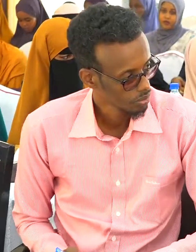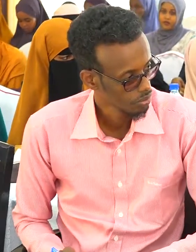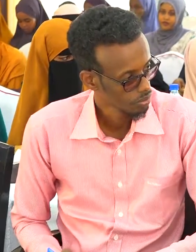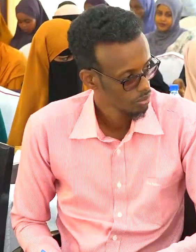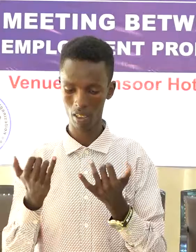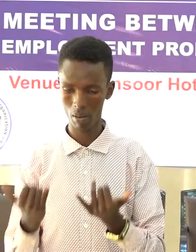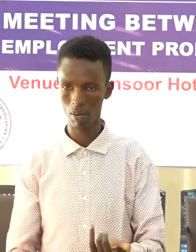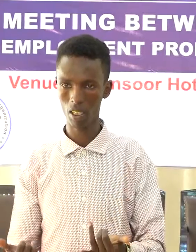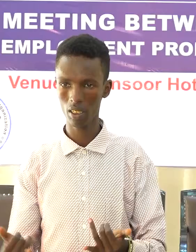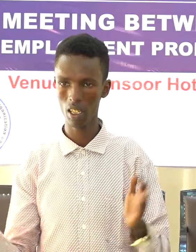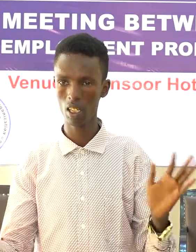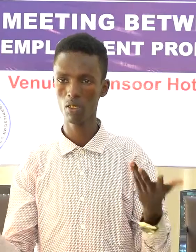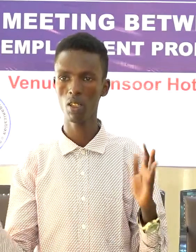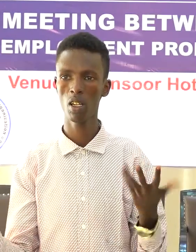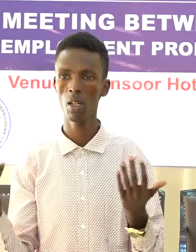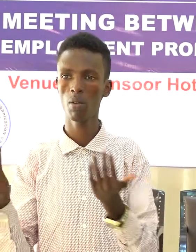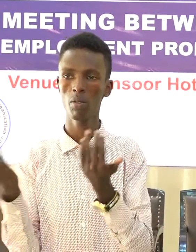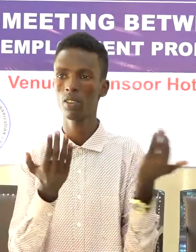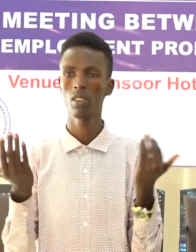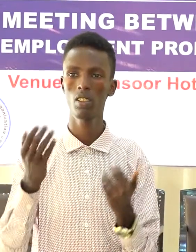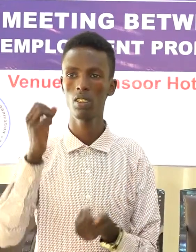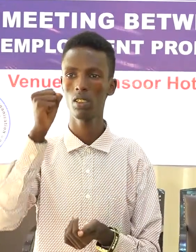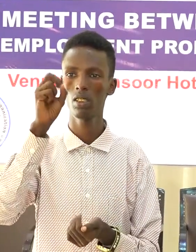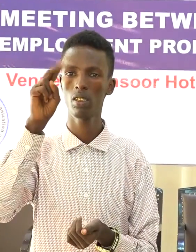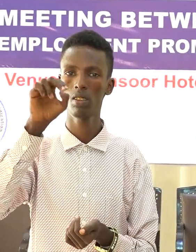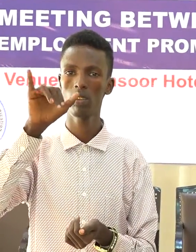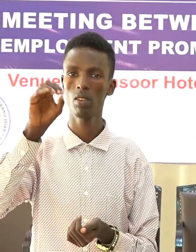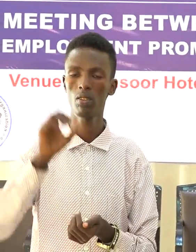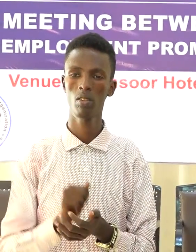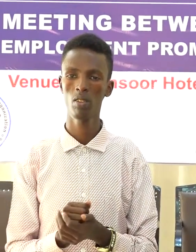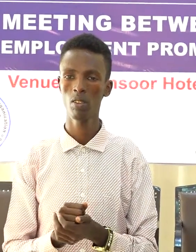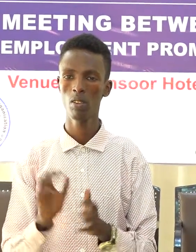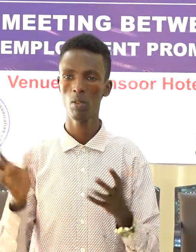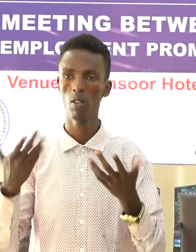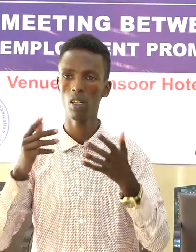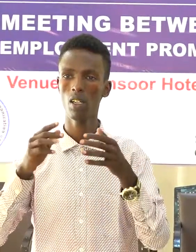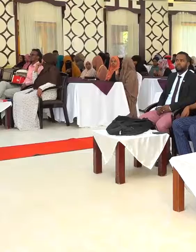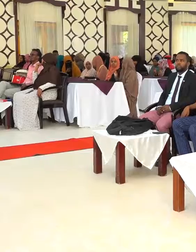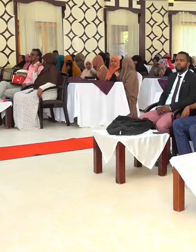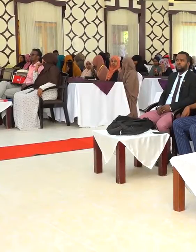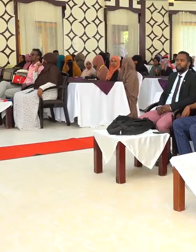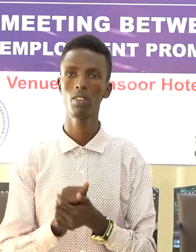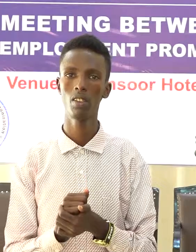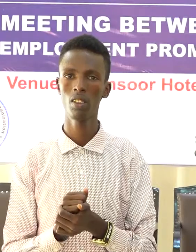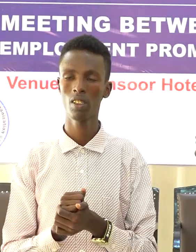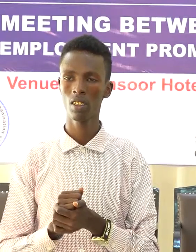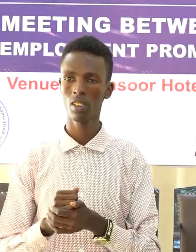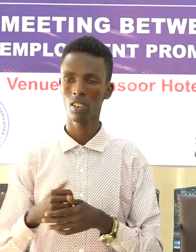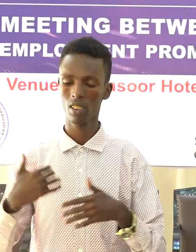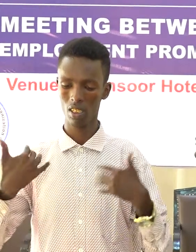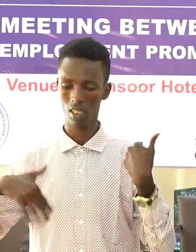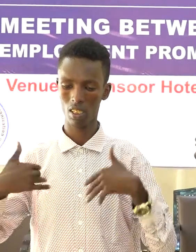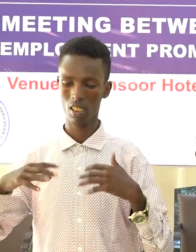dalada dhalinyarada heer qaran ee Sonyo waa arrin runtii ka turjumaysa sida Sonyo ay ugu heelan tahay